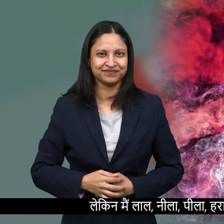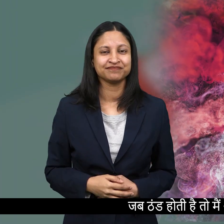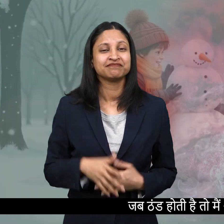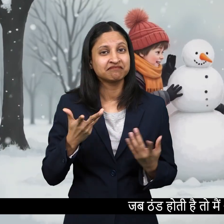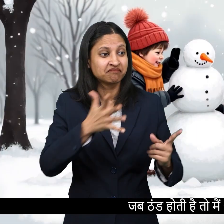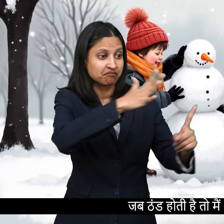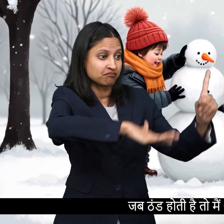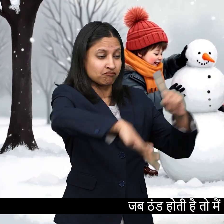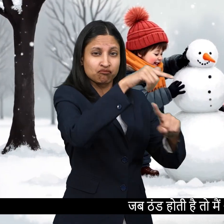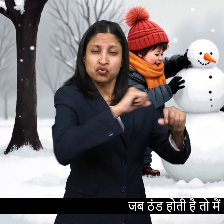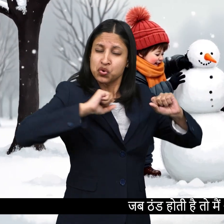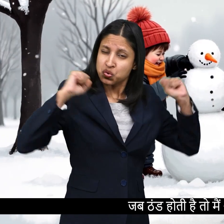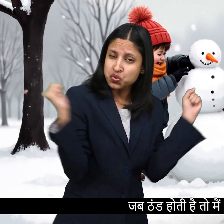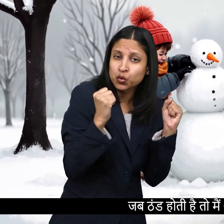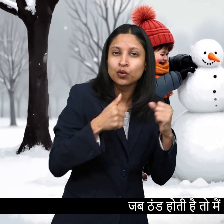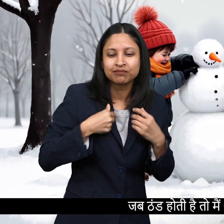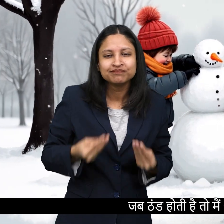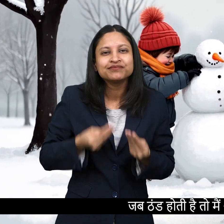जब ठंड होती है तो मैं आपको गर्म रखता हूँ।